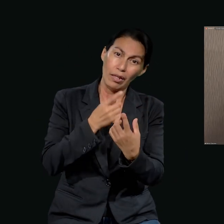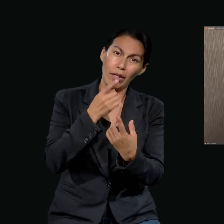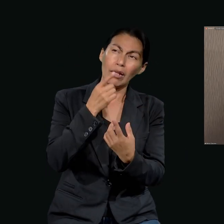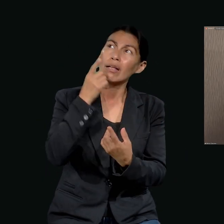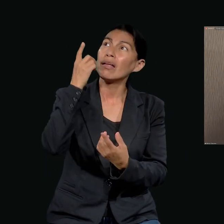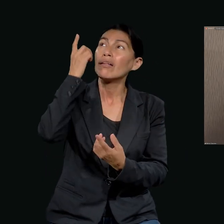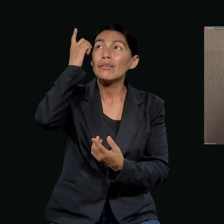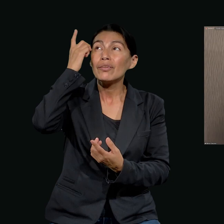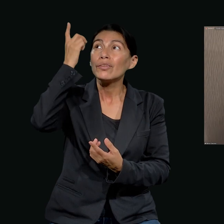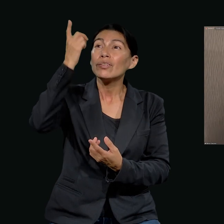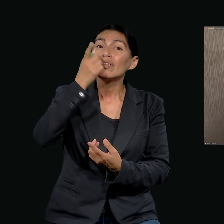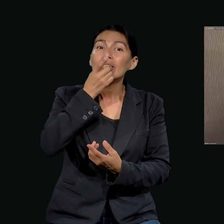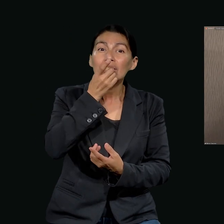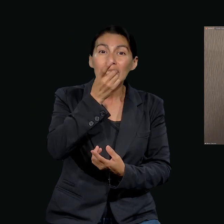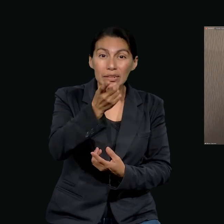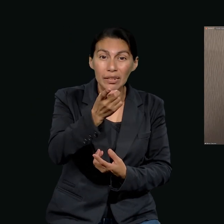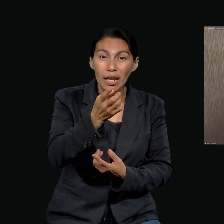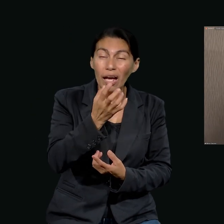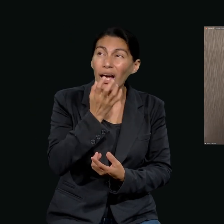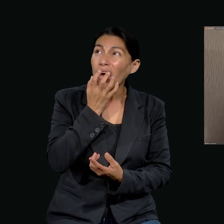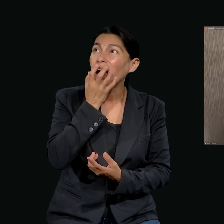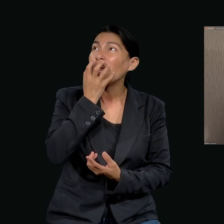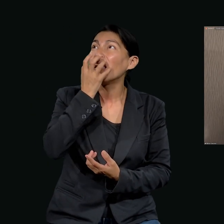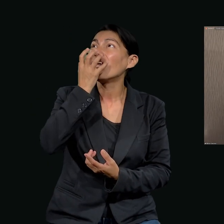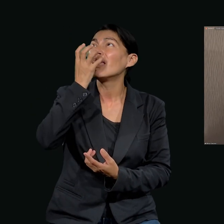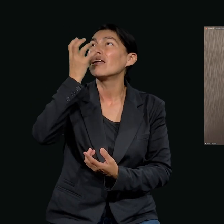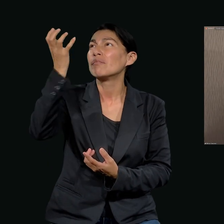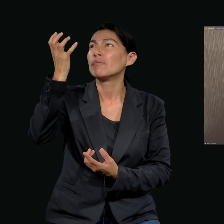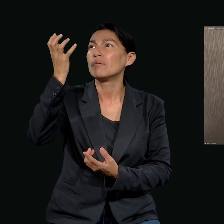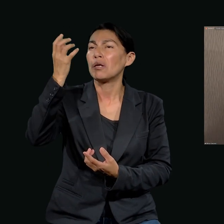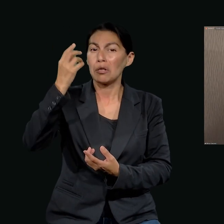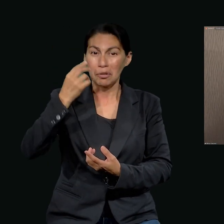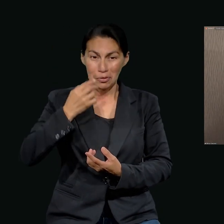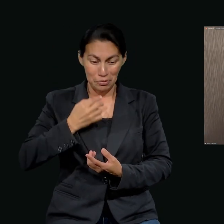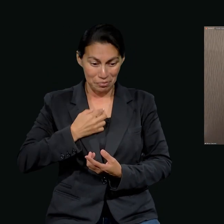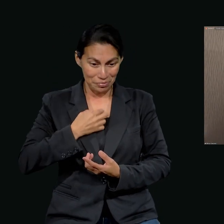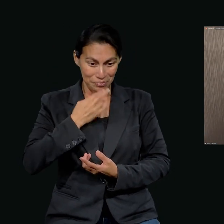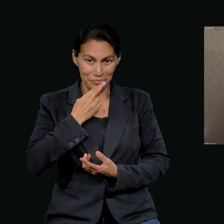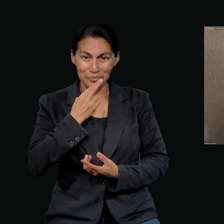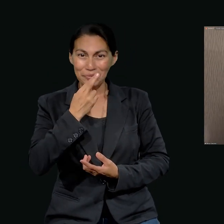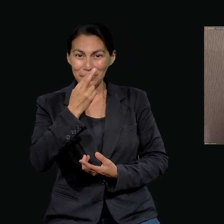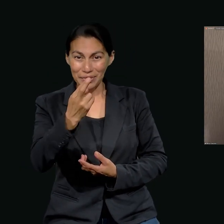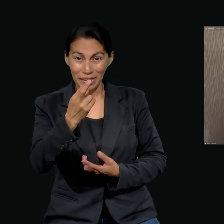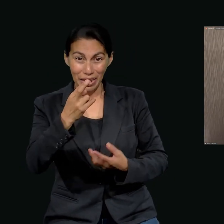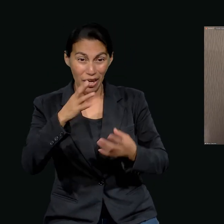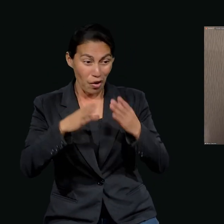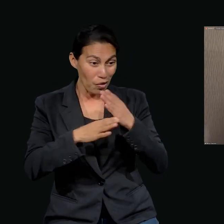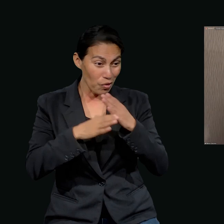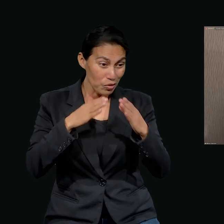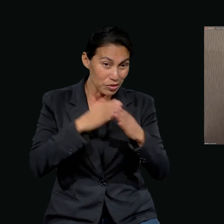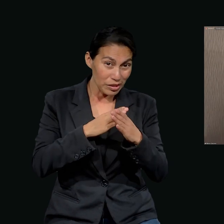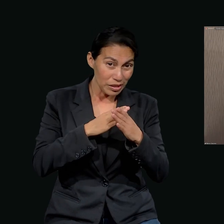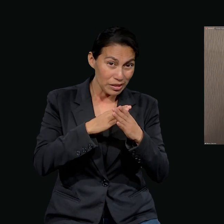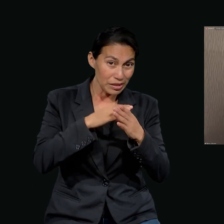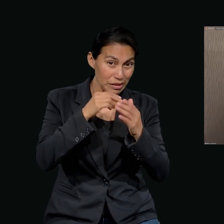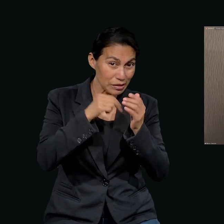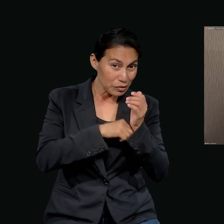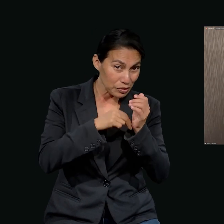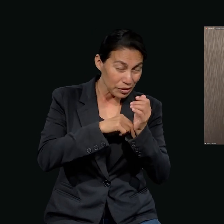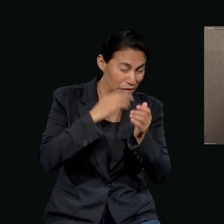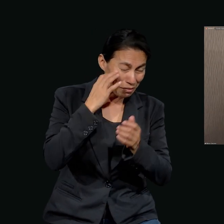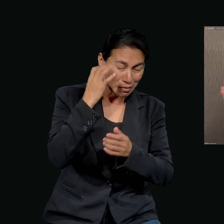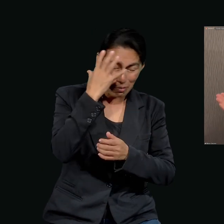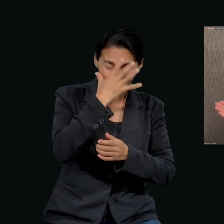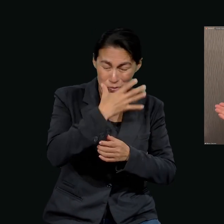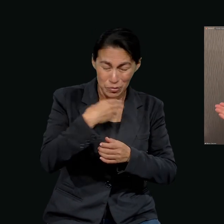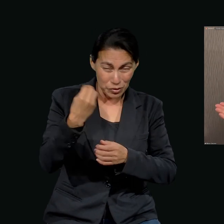y yo te responderé y te enseñaré grandes cosas y ocultas